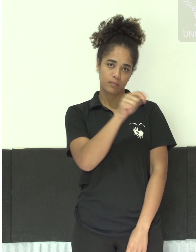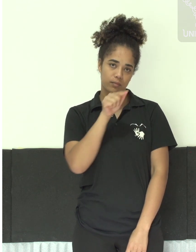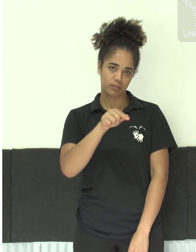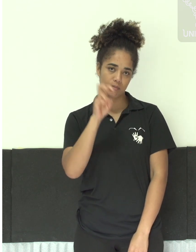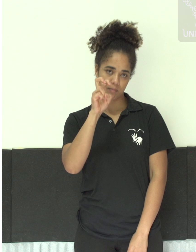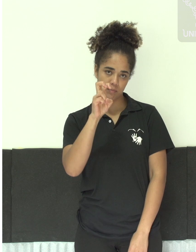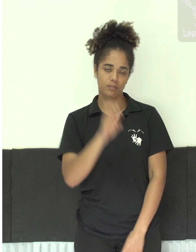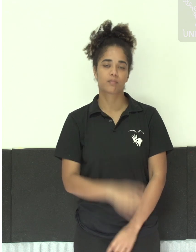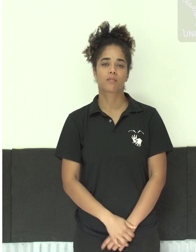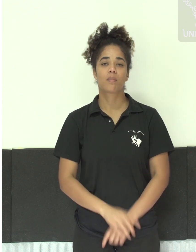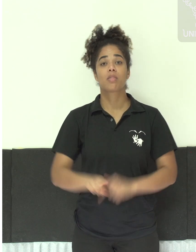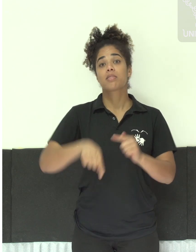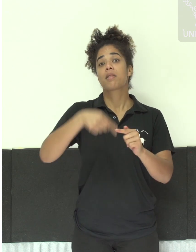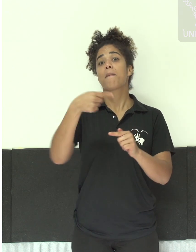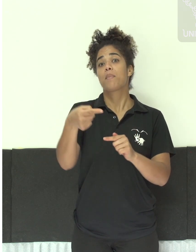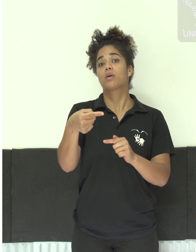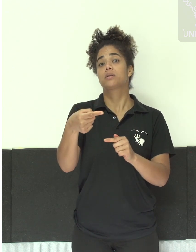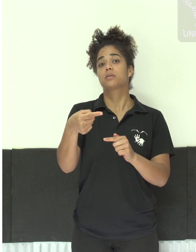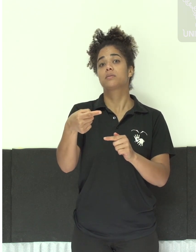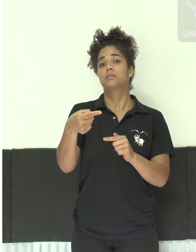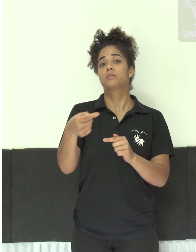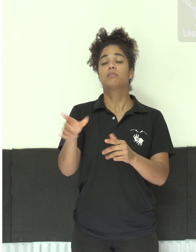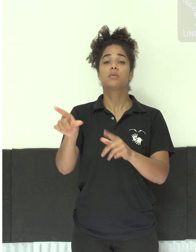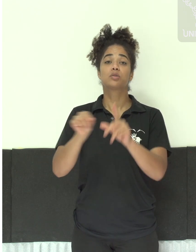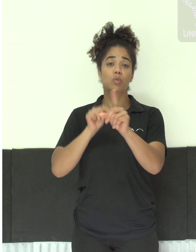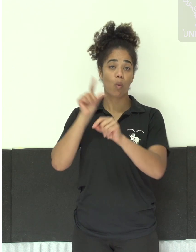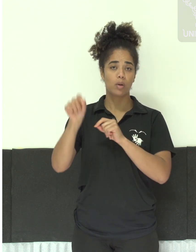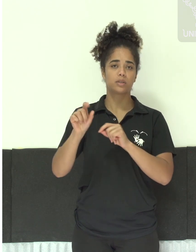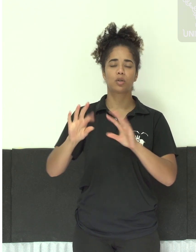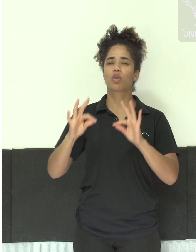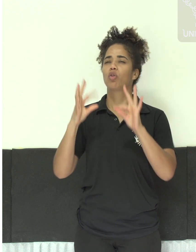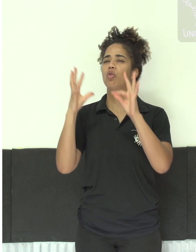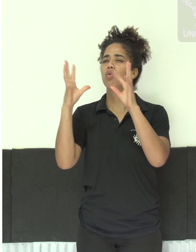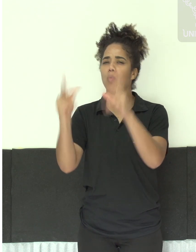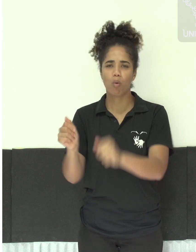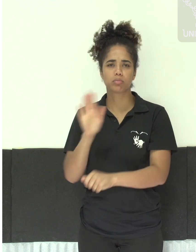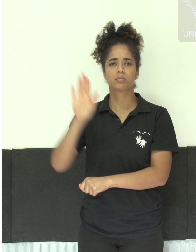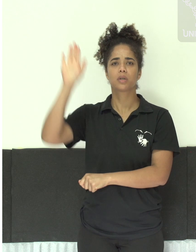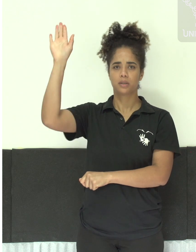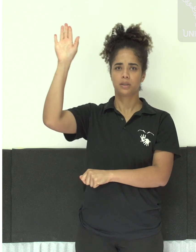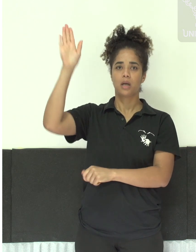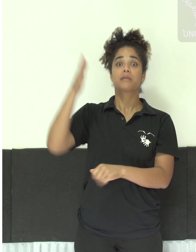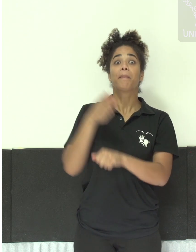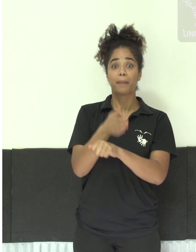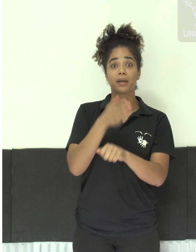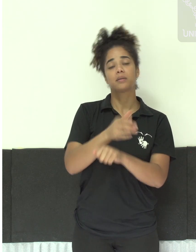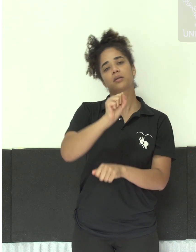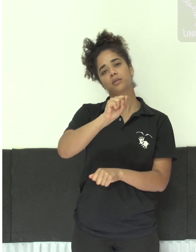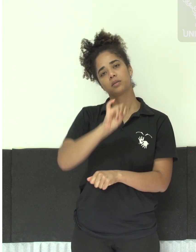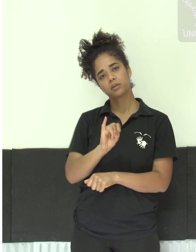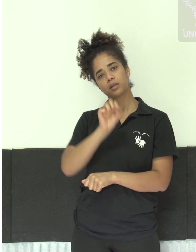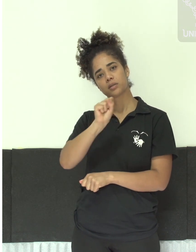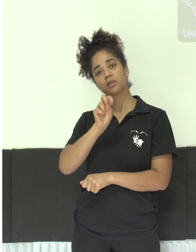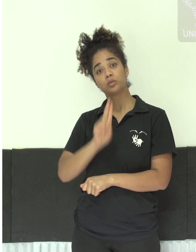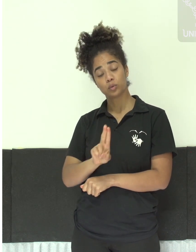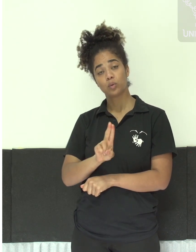11.5. Após a convocação de todos os candidatos participantes do SISU, chamada regular em